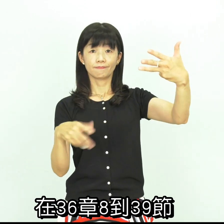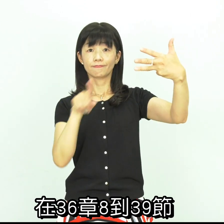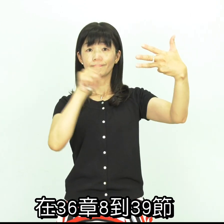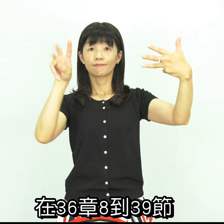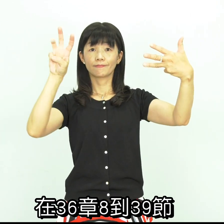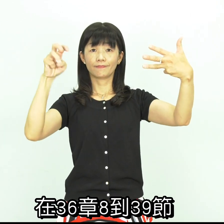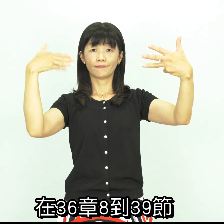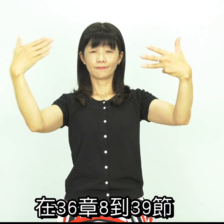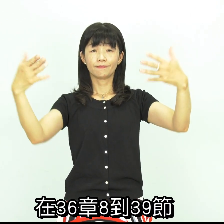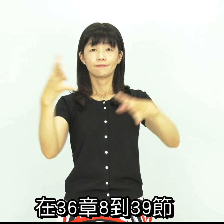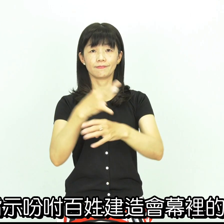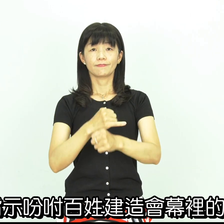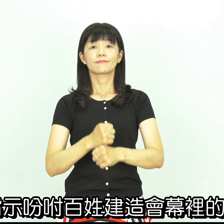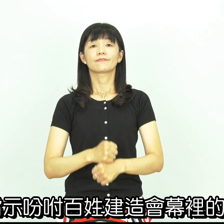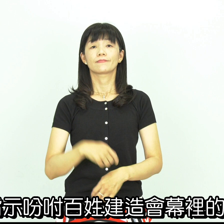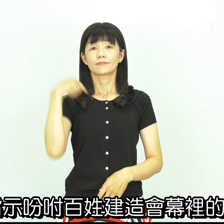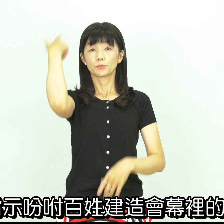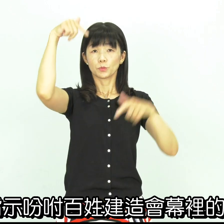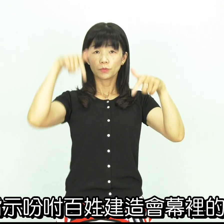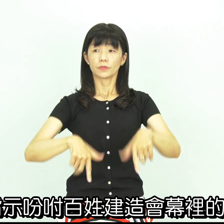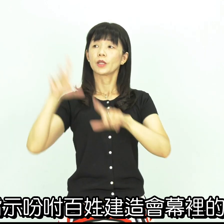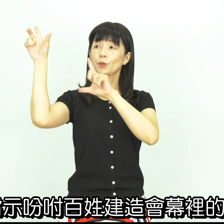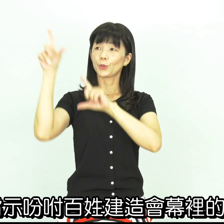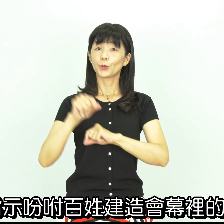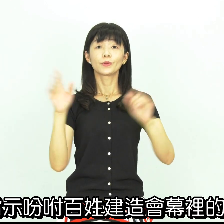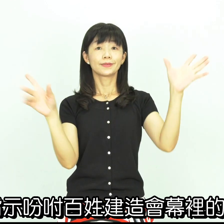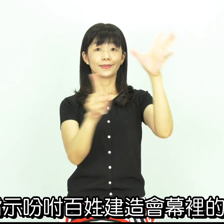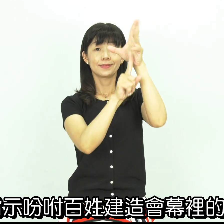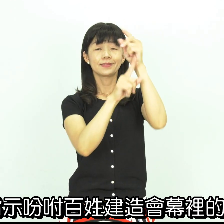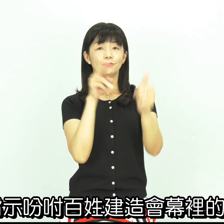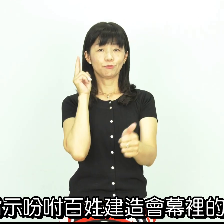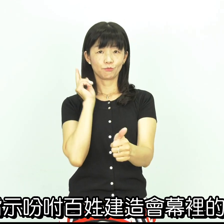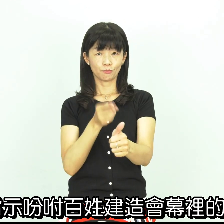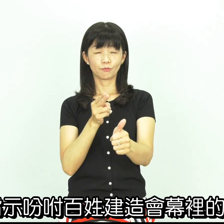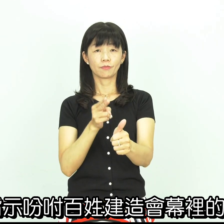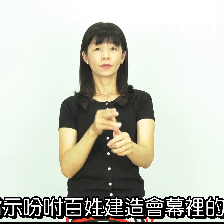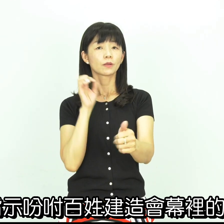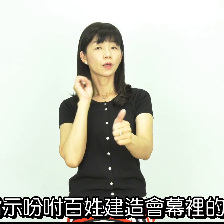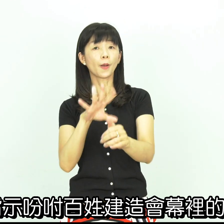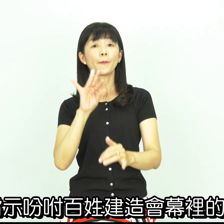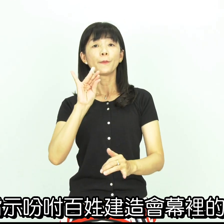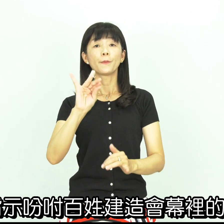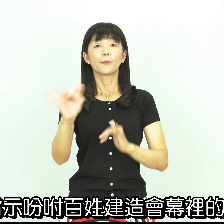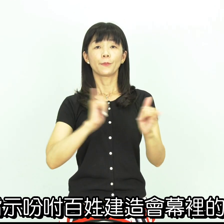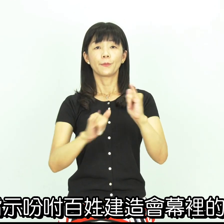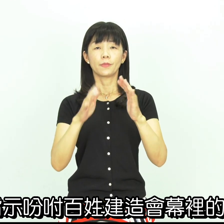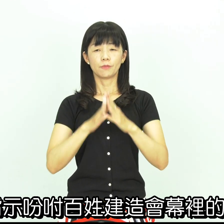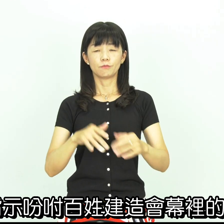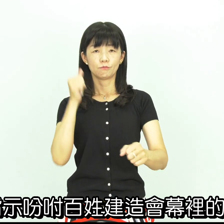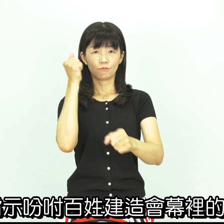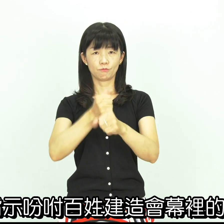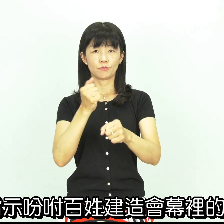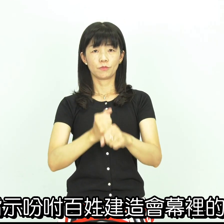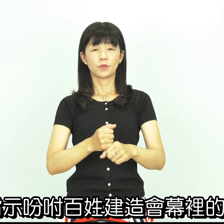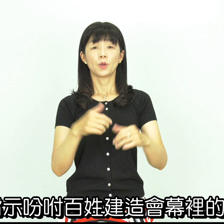36章8到39节，摩西照神指示吩咐百姓建造会幕里的各样器